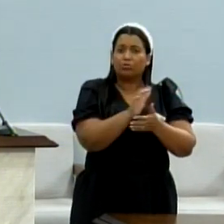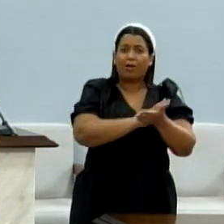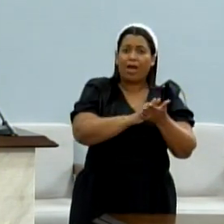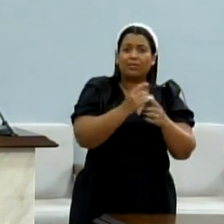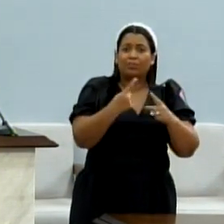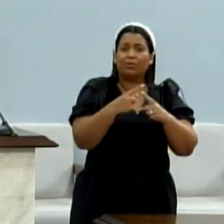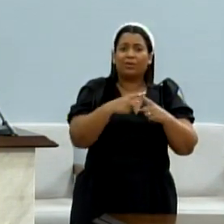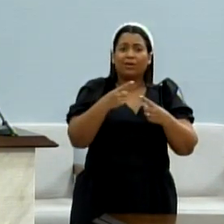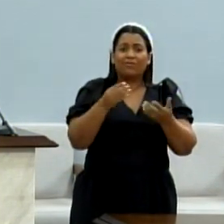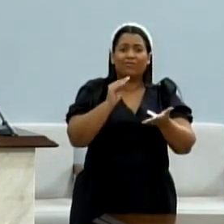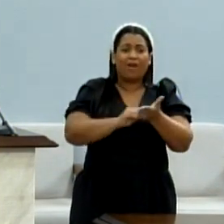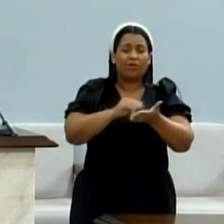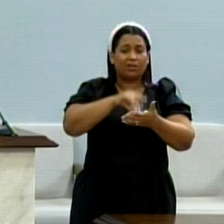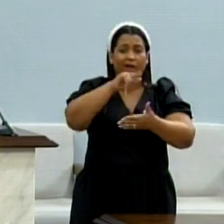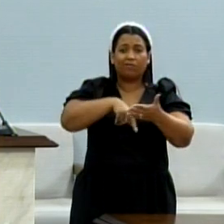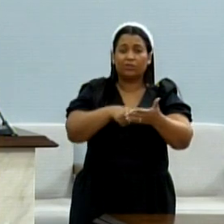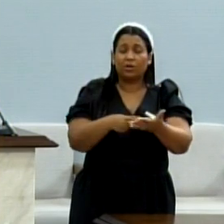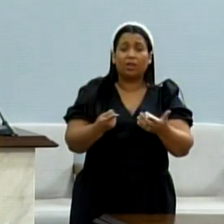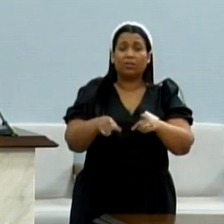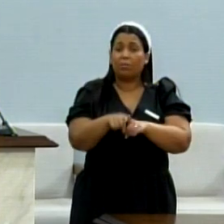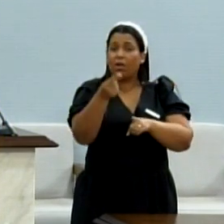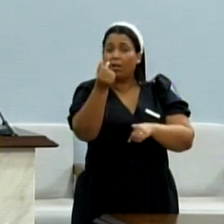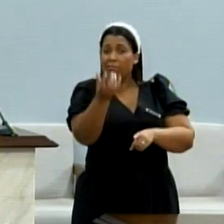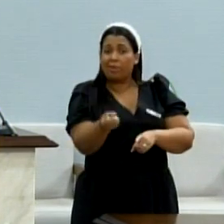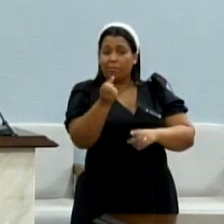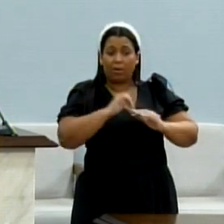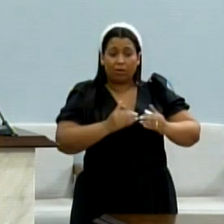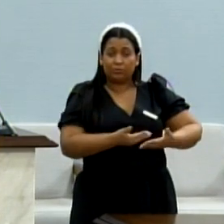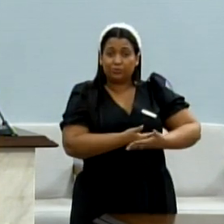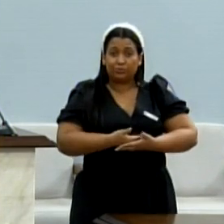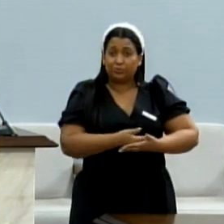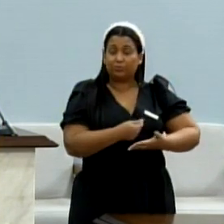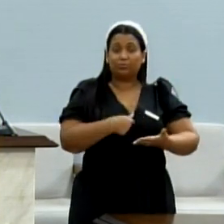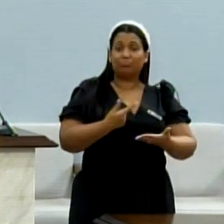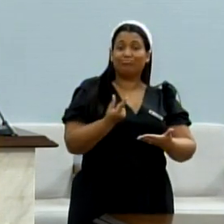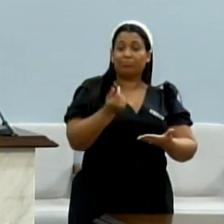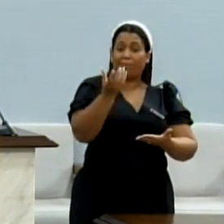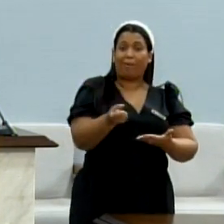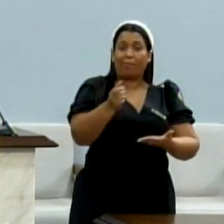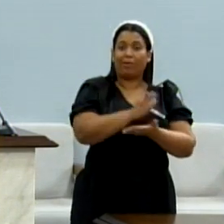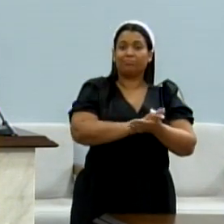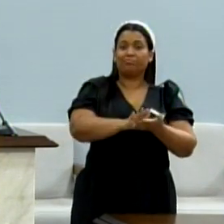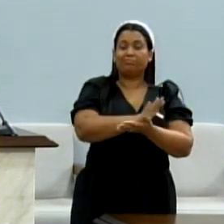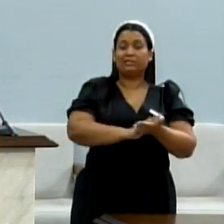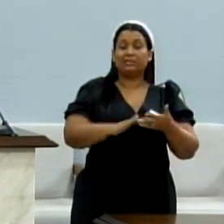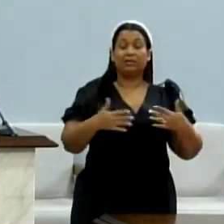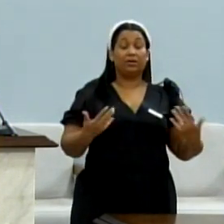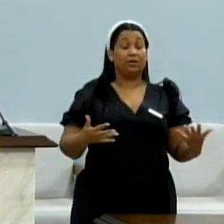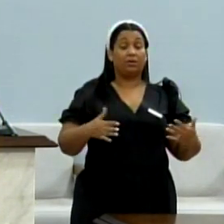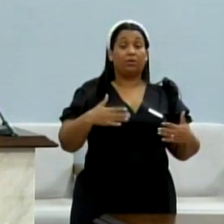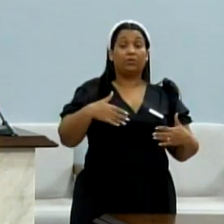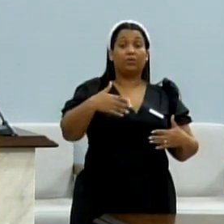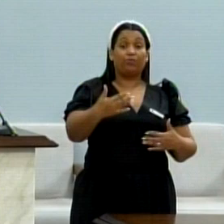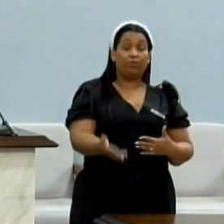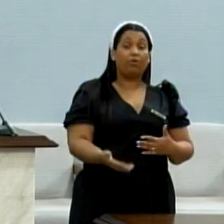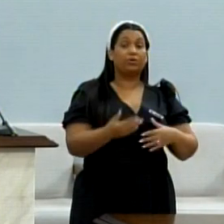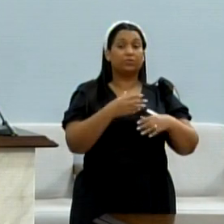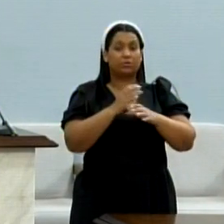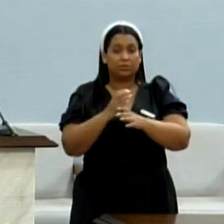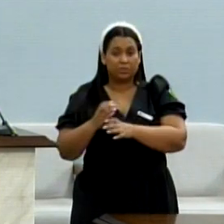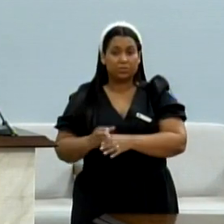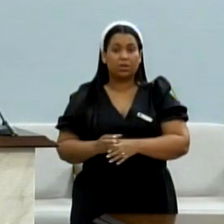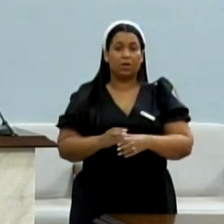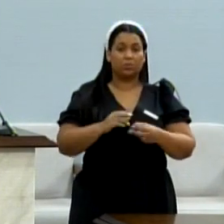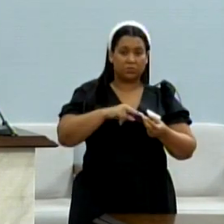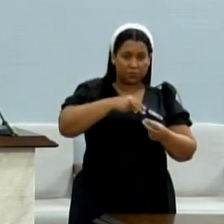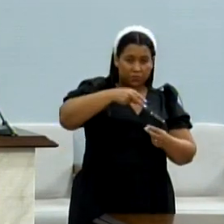certidão. Eu fiquei sem auxílio maternidade, em total situação de vulnerabilidade. Depois que fez alguns exames